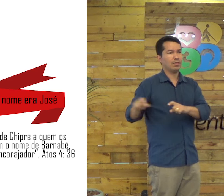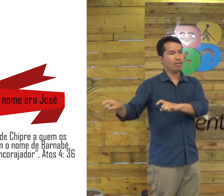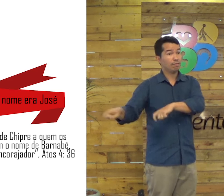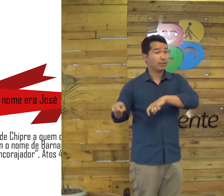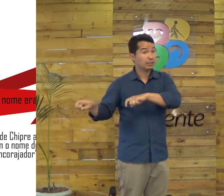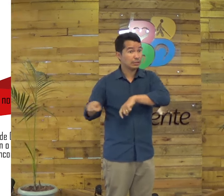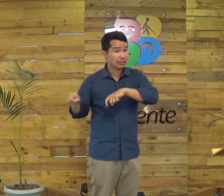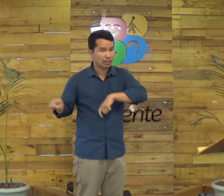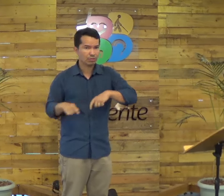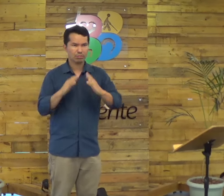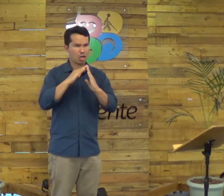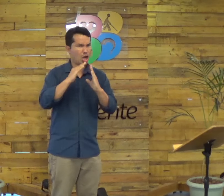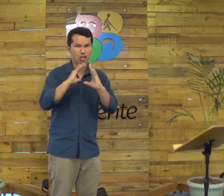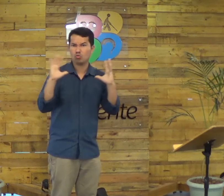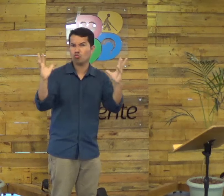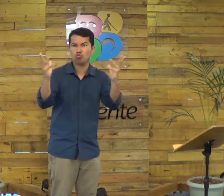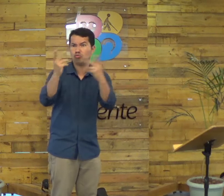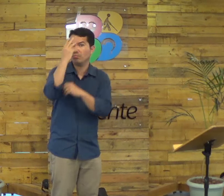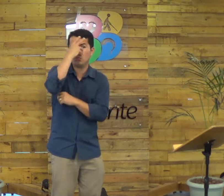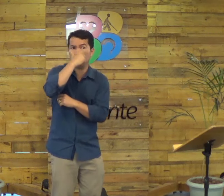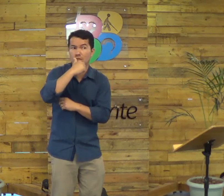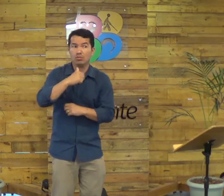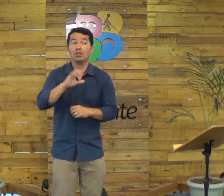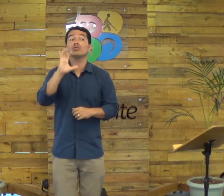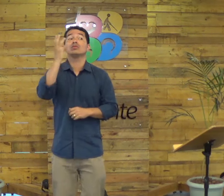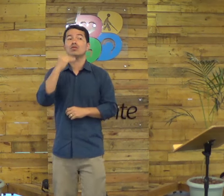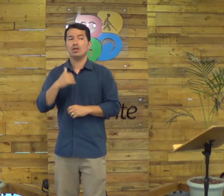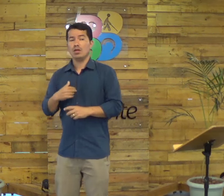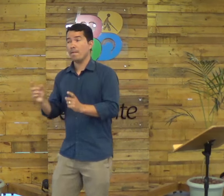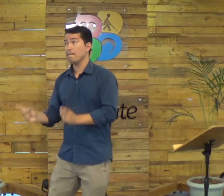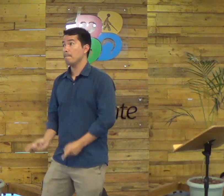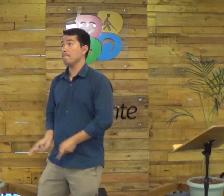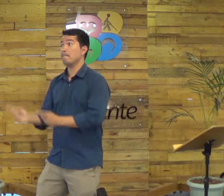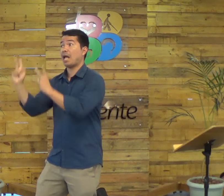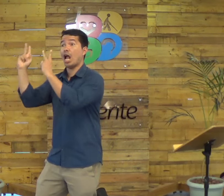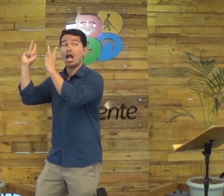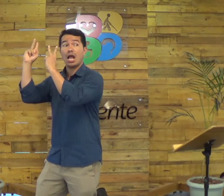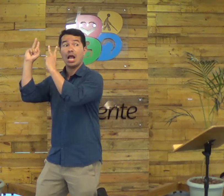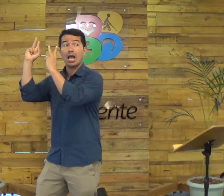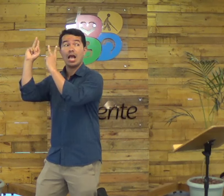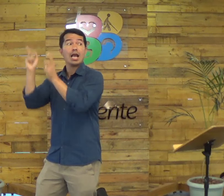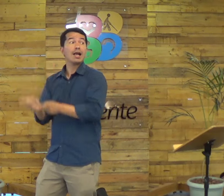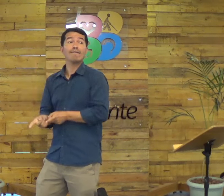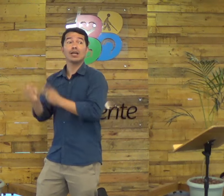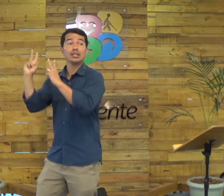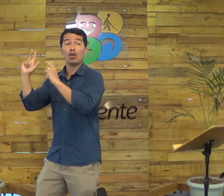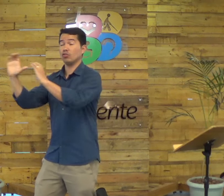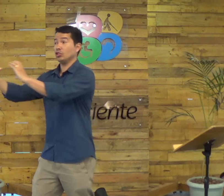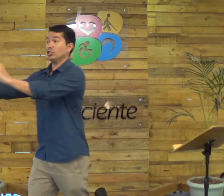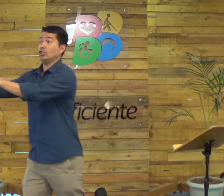situações. E Barnabé, ele era... fazendeiro. Sim.